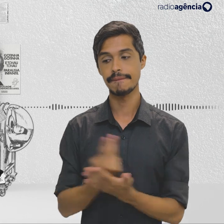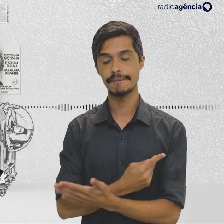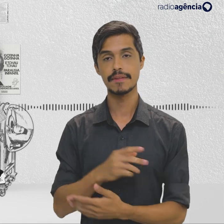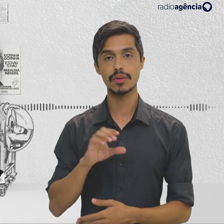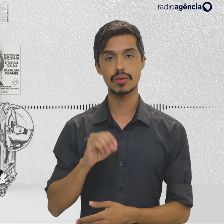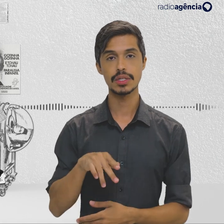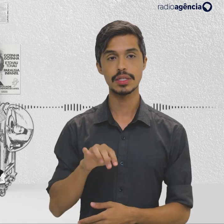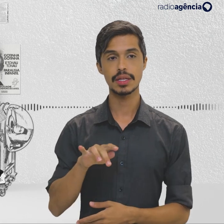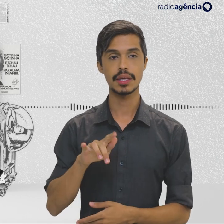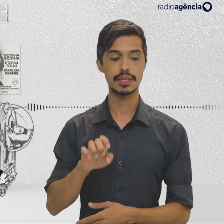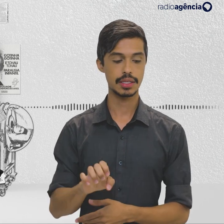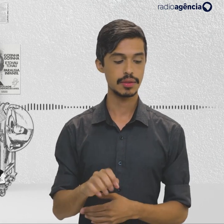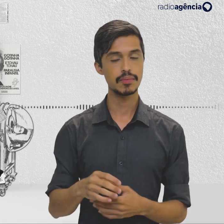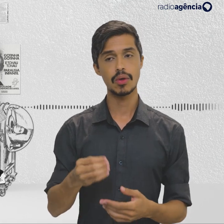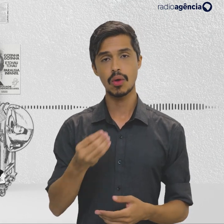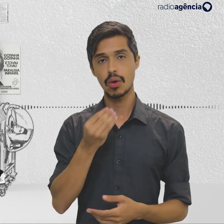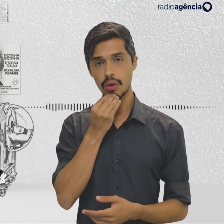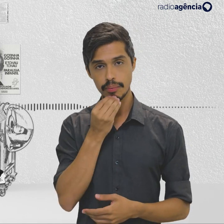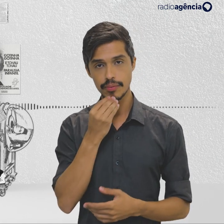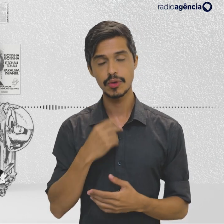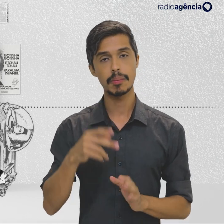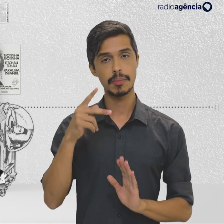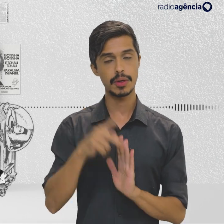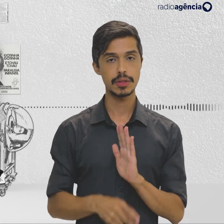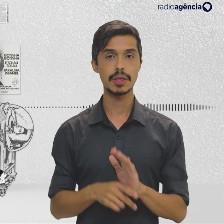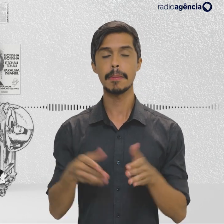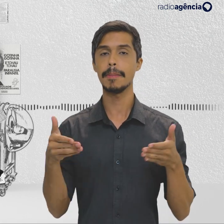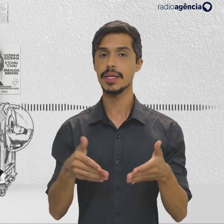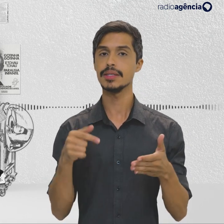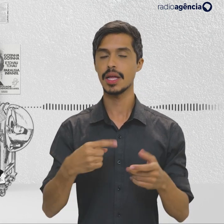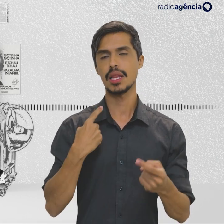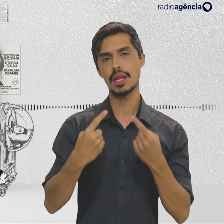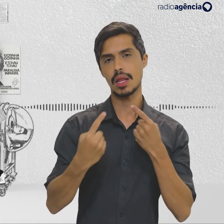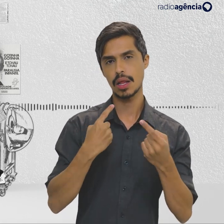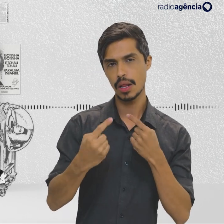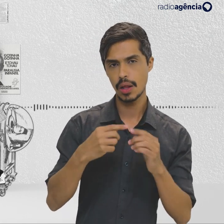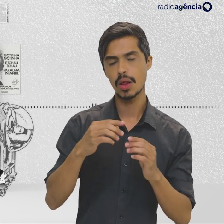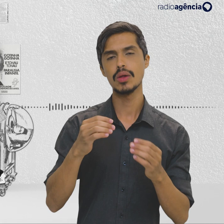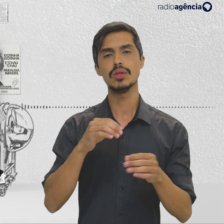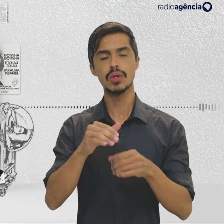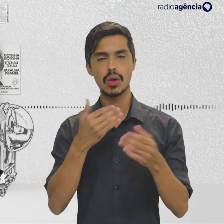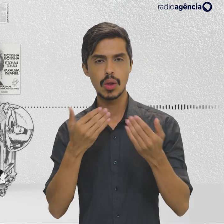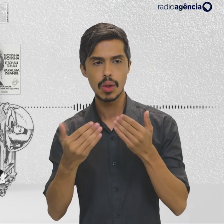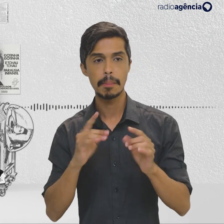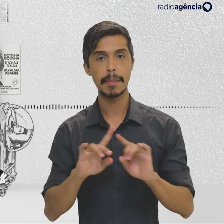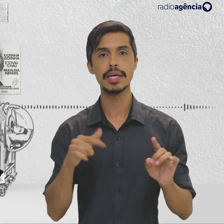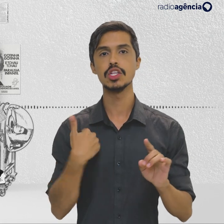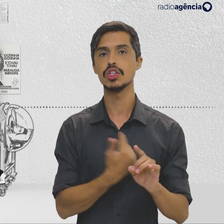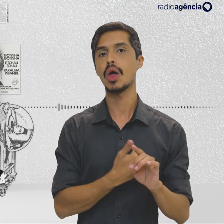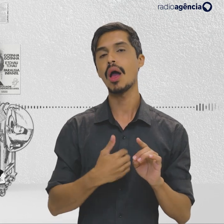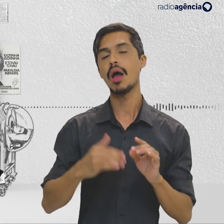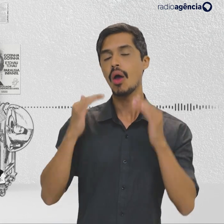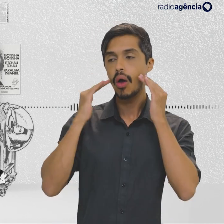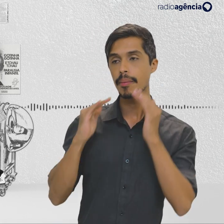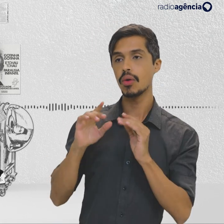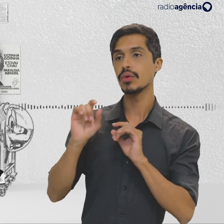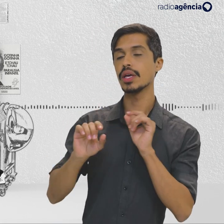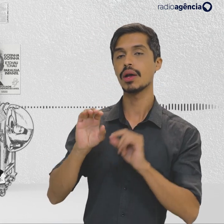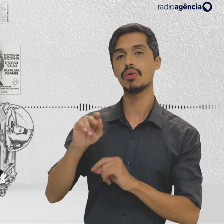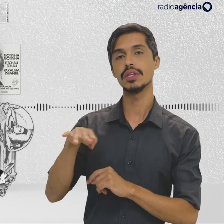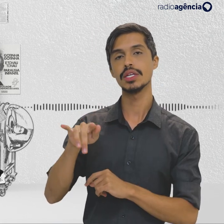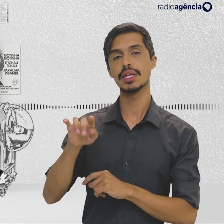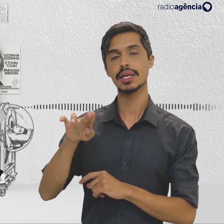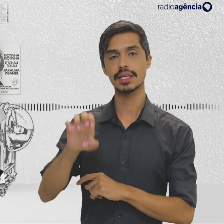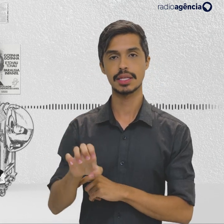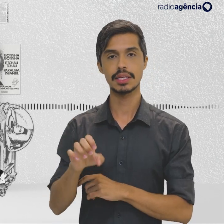ela é feita pela conitec e obviamente que o programa participa dessa discussão porém a gente obedece o que é definido pela